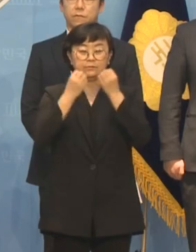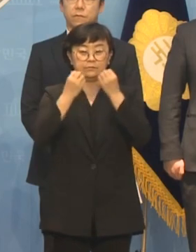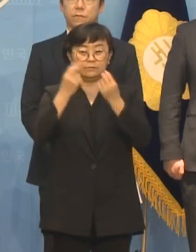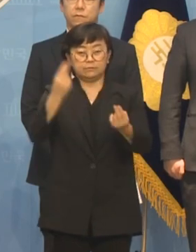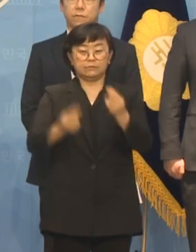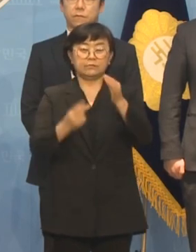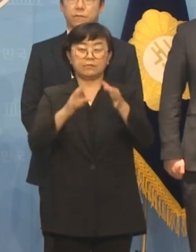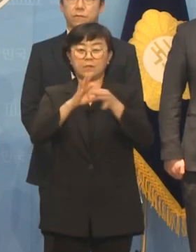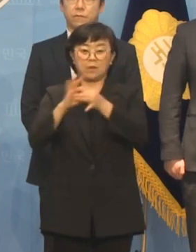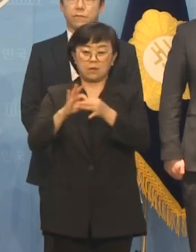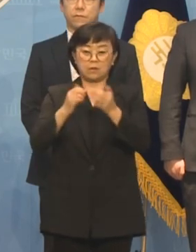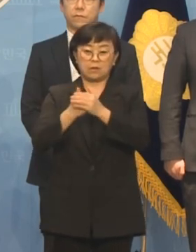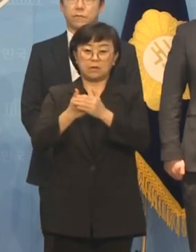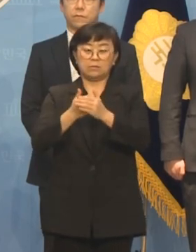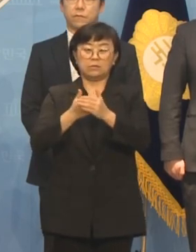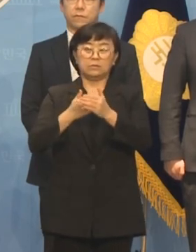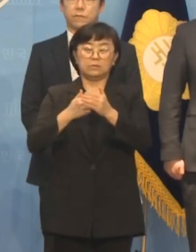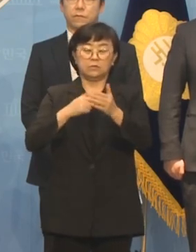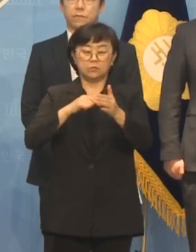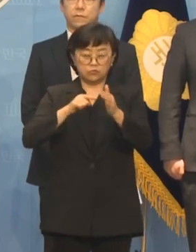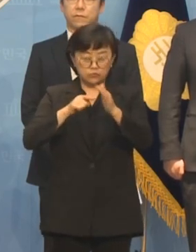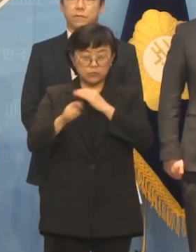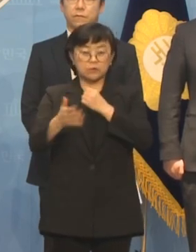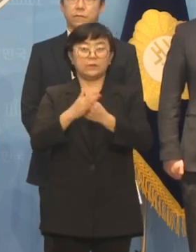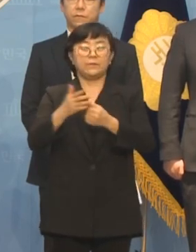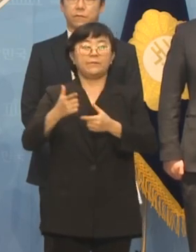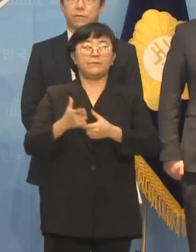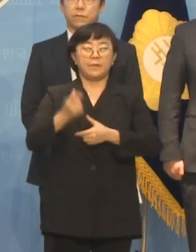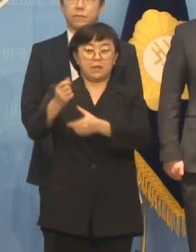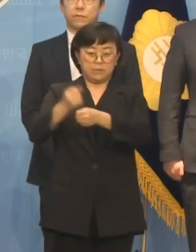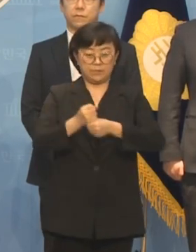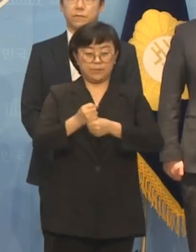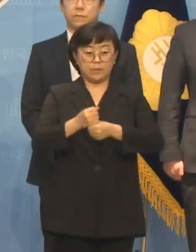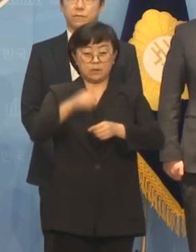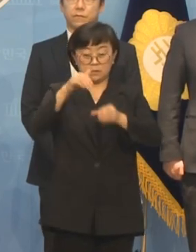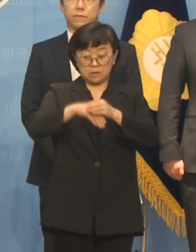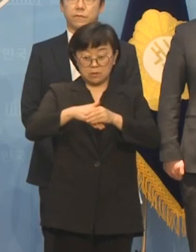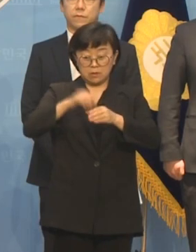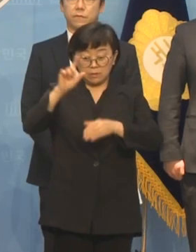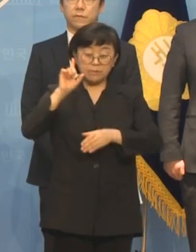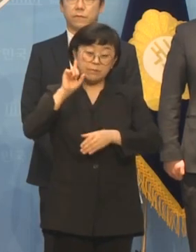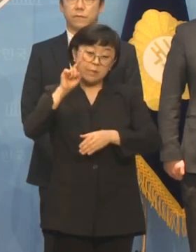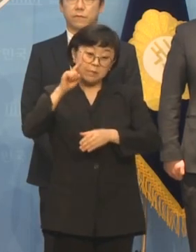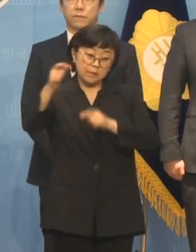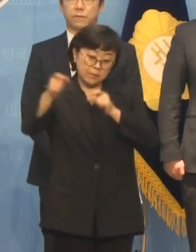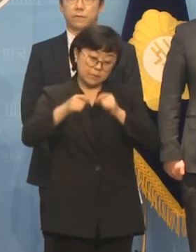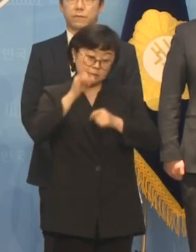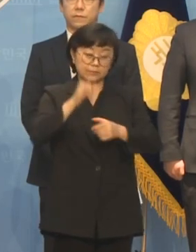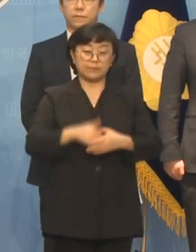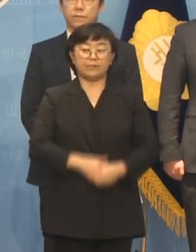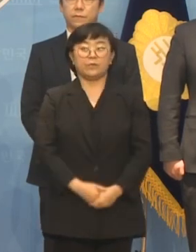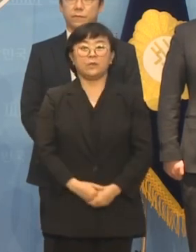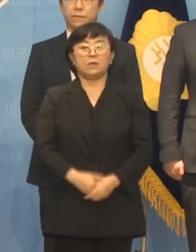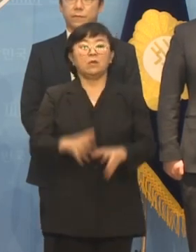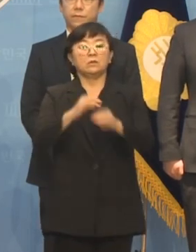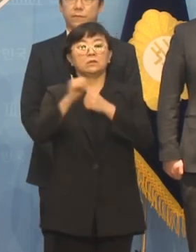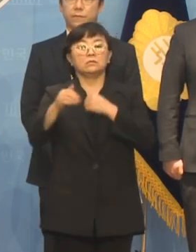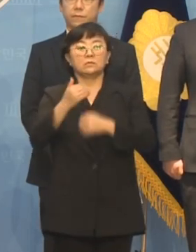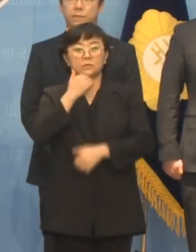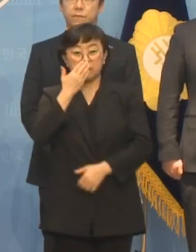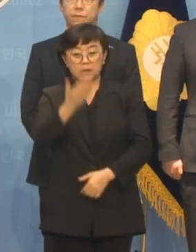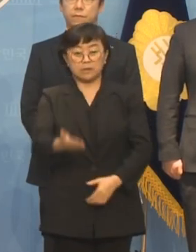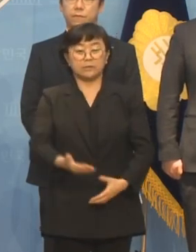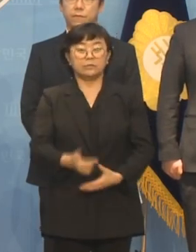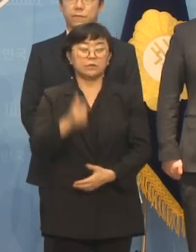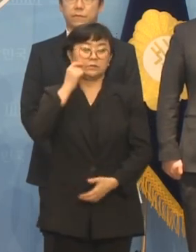추진을 하루라도 빨리 현실이 되도록 앞당깁시다. 총선이 하루하루 다가오고 있습니다. 언제까지 기다리고만 있을